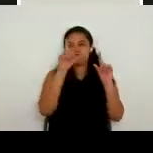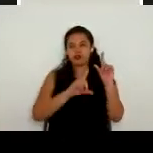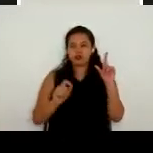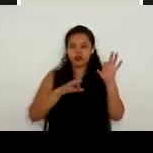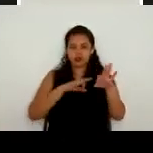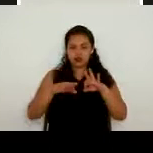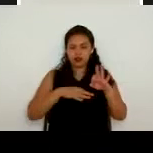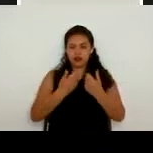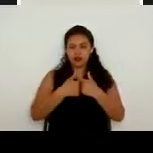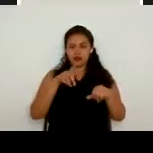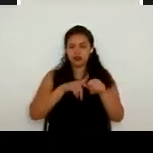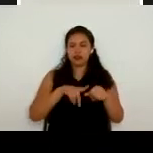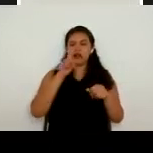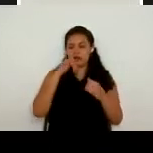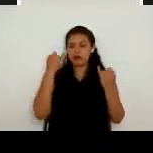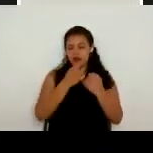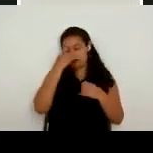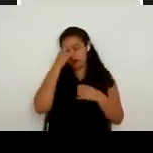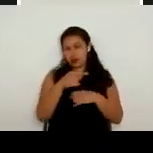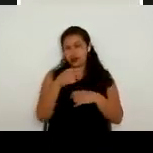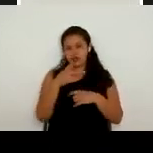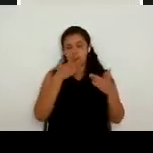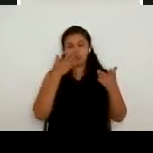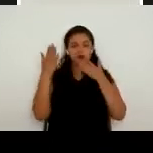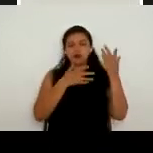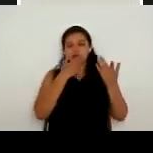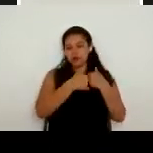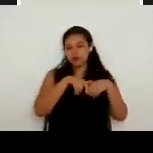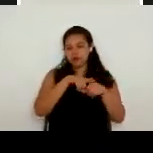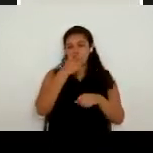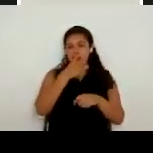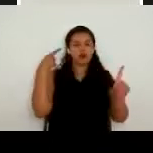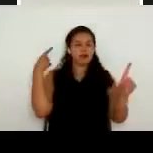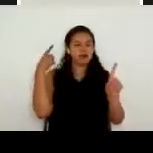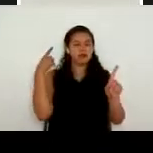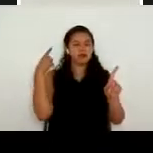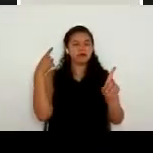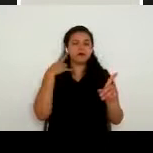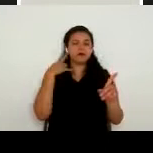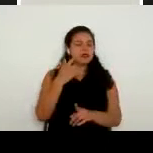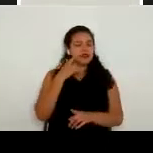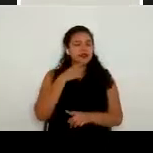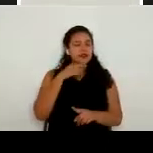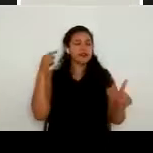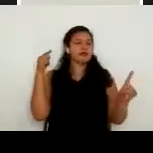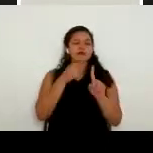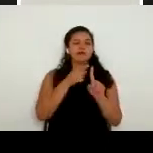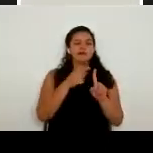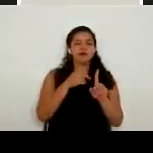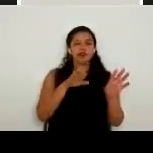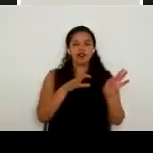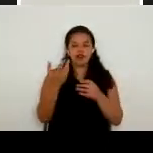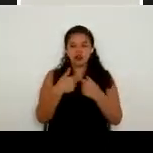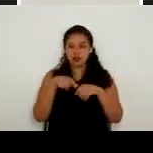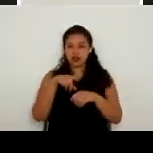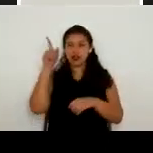ella en un intento por dar objetividad al estudio socioeconómico ella una trabajadora social brasileña propone